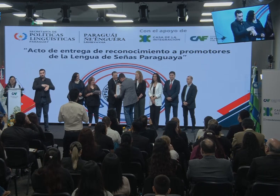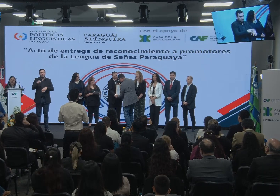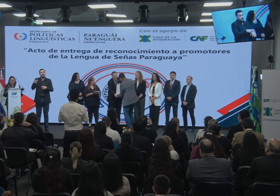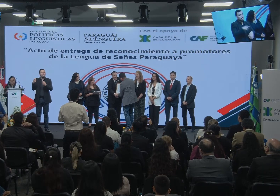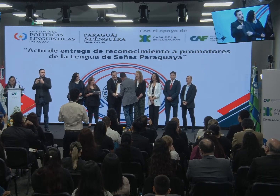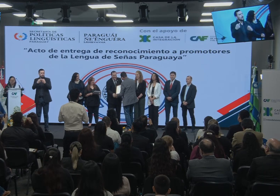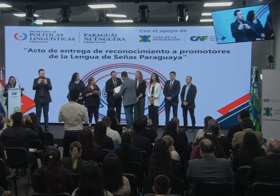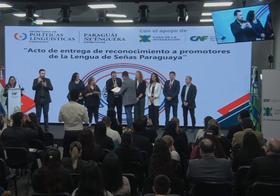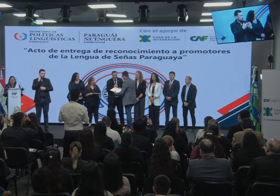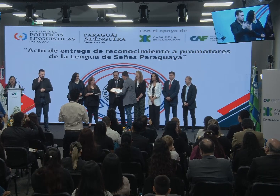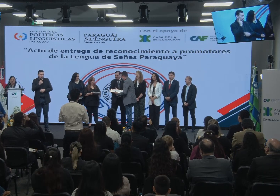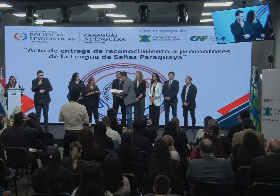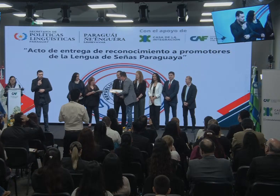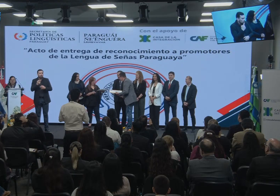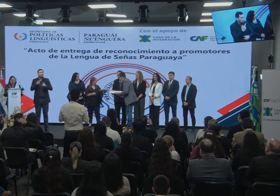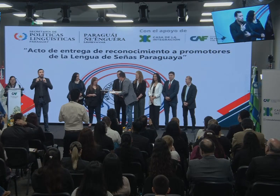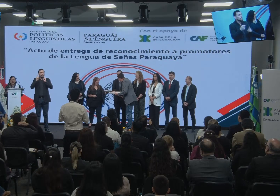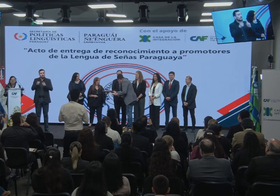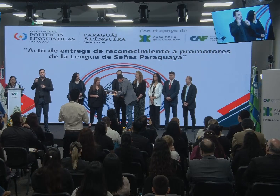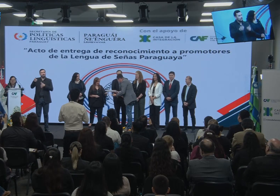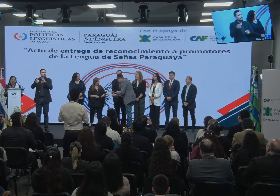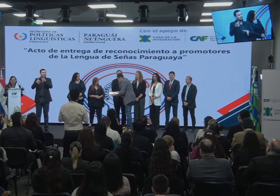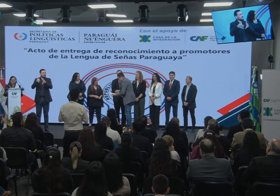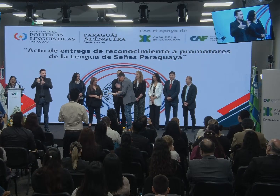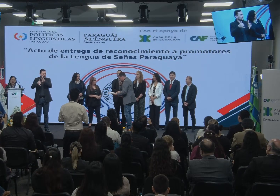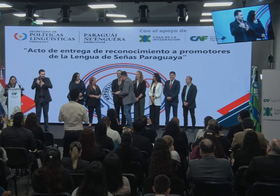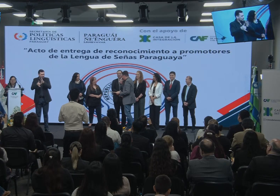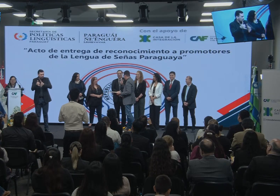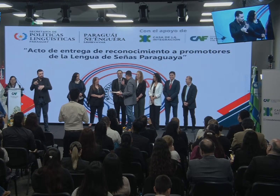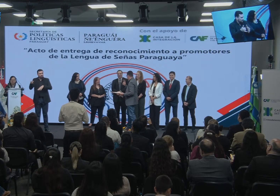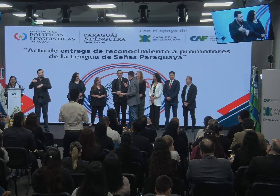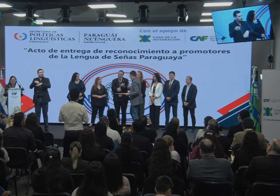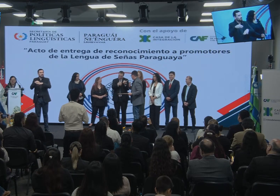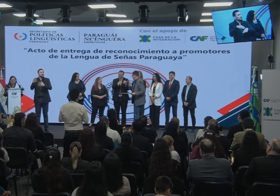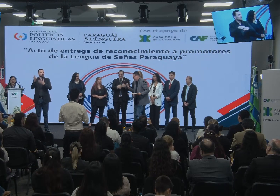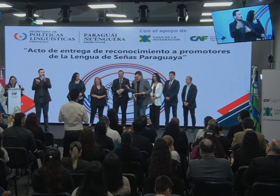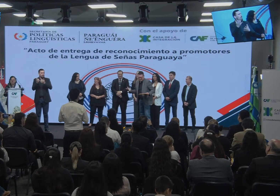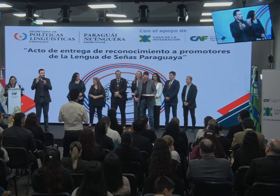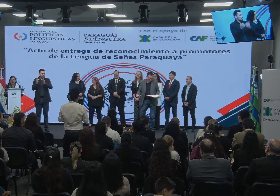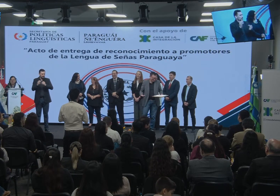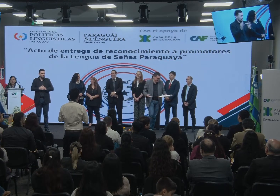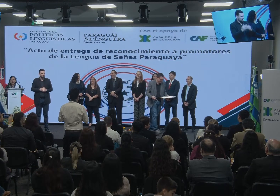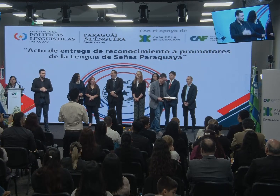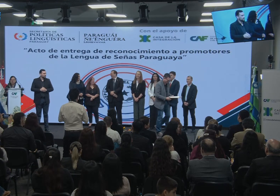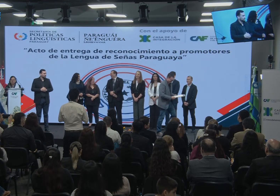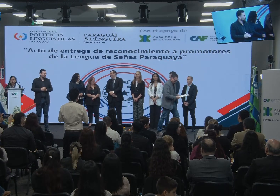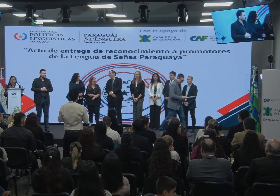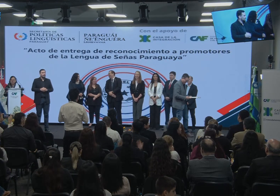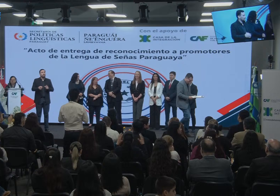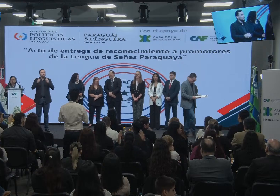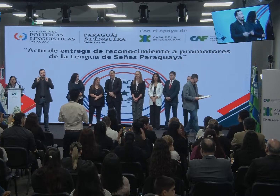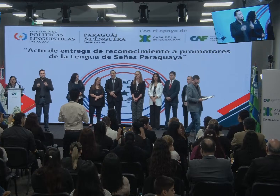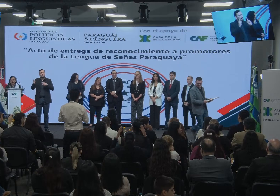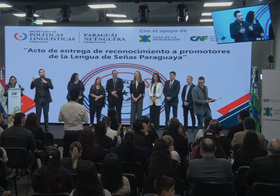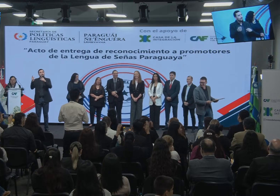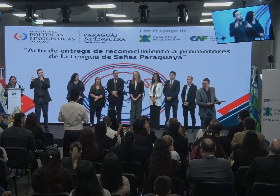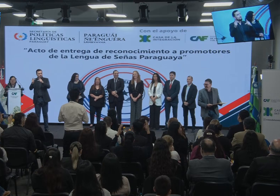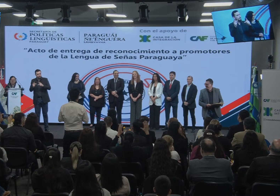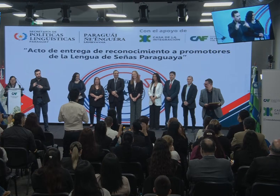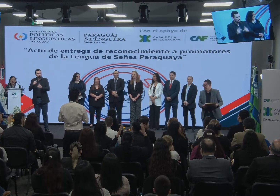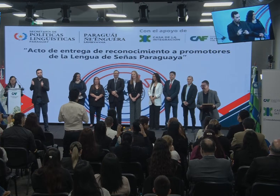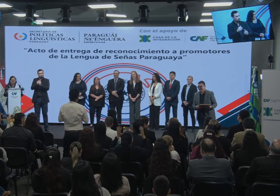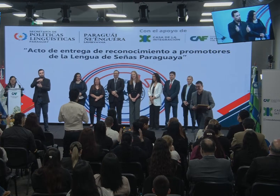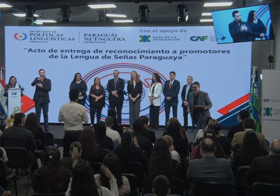asociaciones de sordos y en el Centro de Relevo del Ministerio de Economía y Finanzas, así como en proyectos con la